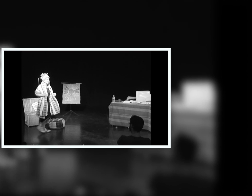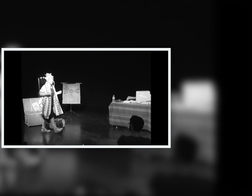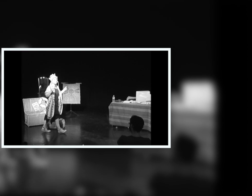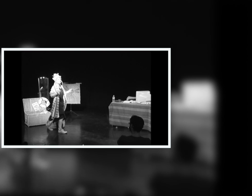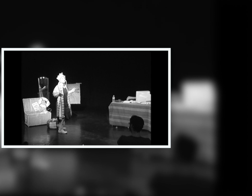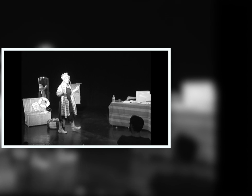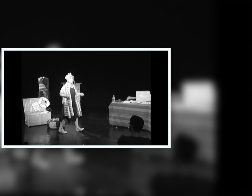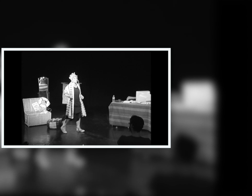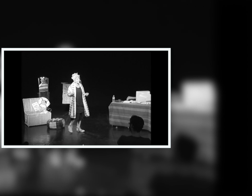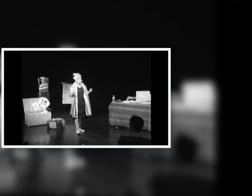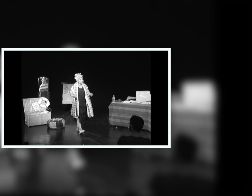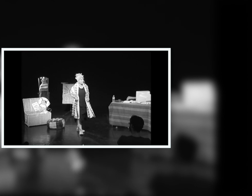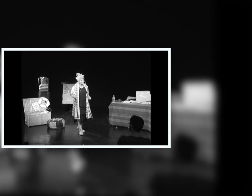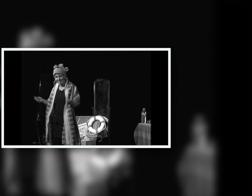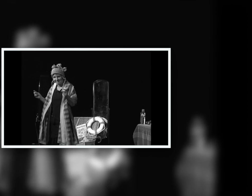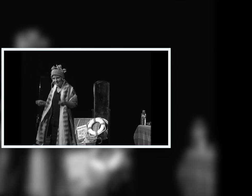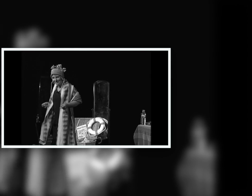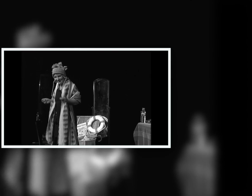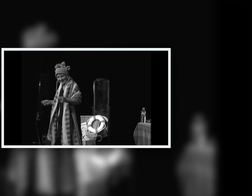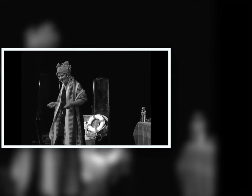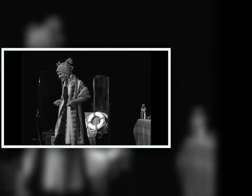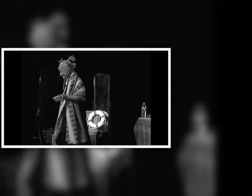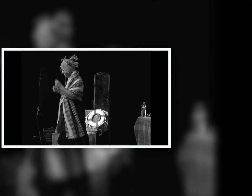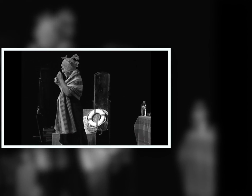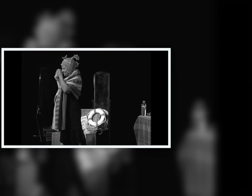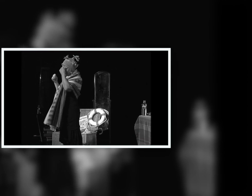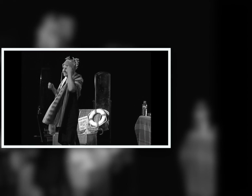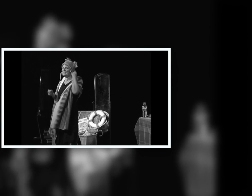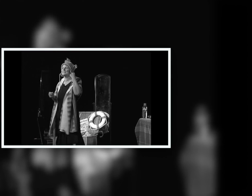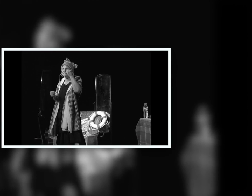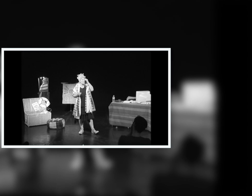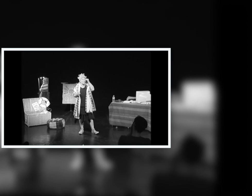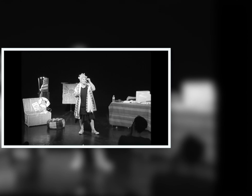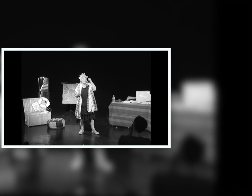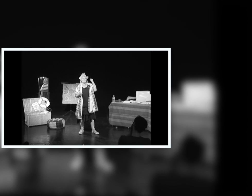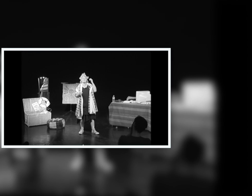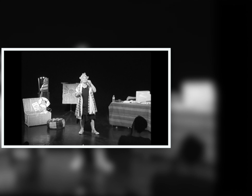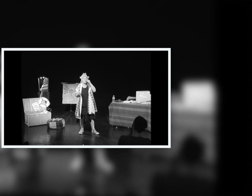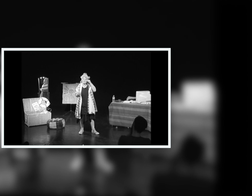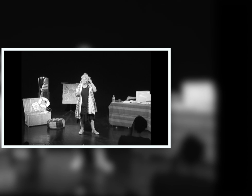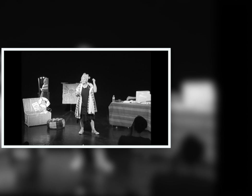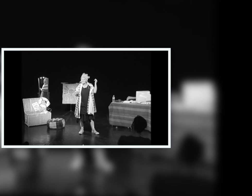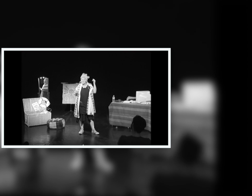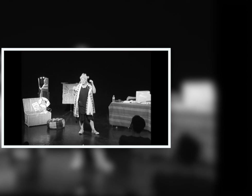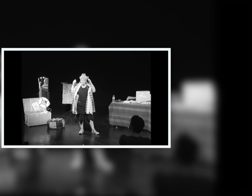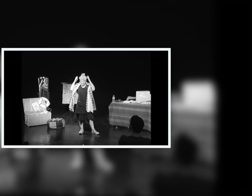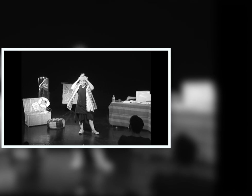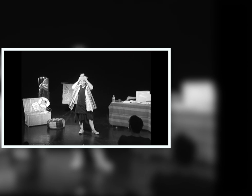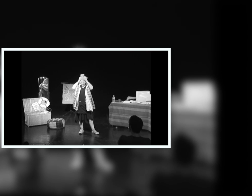Connaissez-vous la gesticulation? Pas celle inutile de ceux qui veulent que l'on prenne leur vessie pour une lanterne, mais la gesticulation des